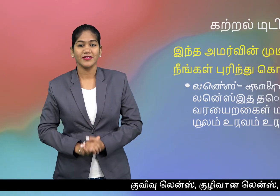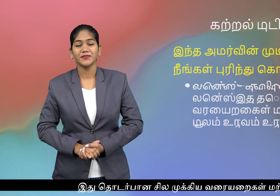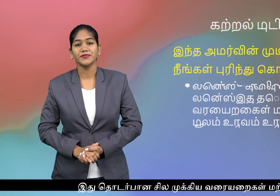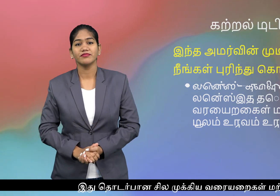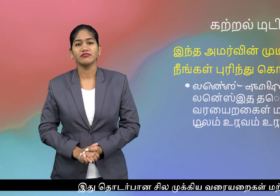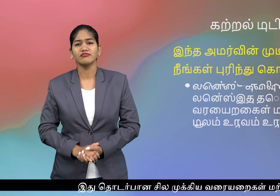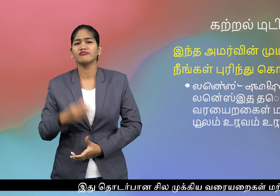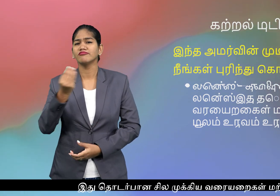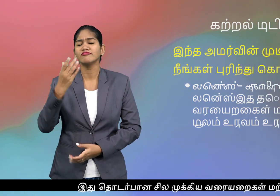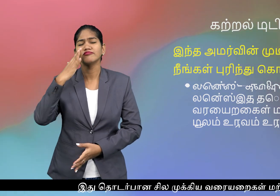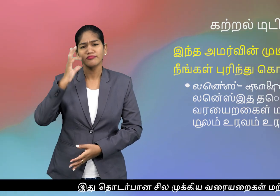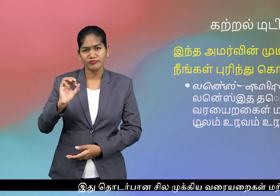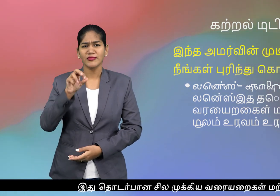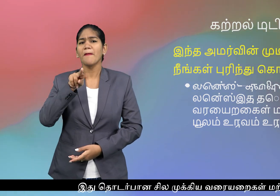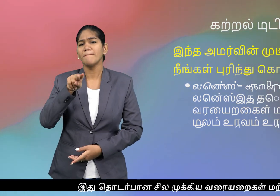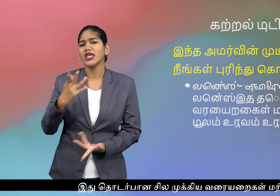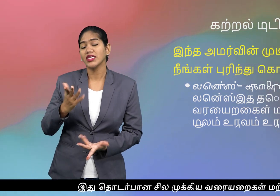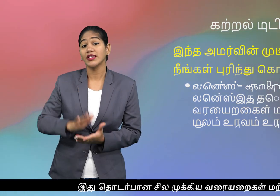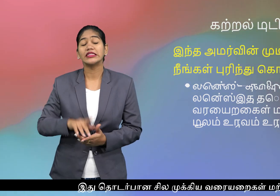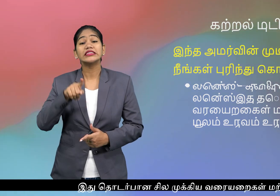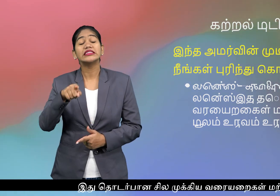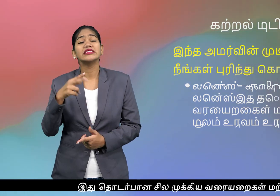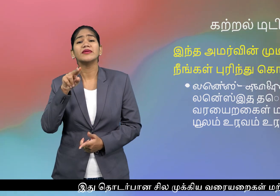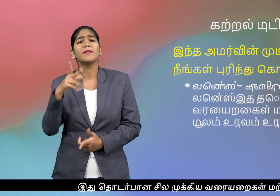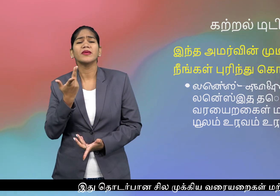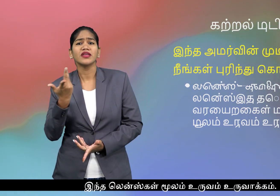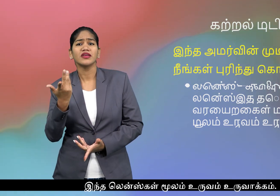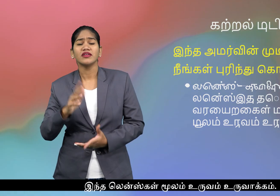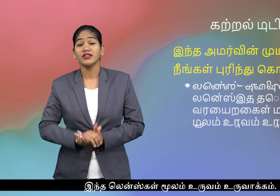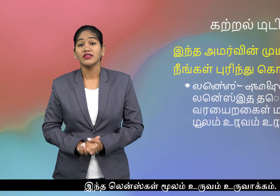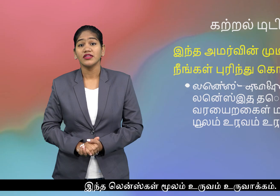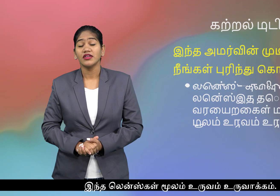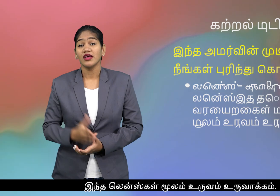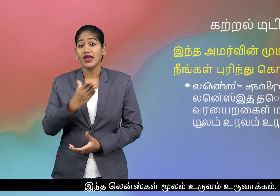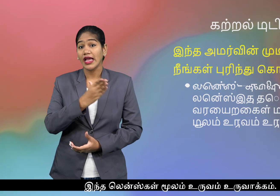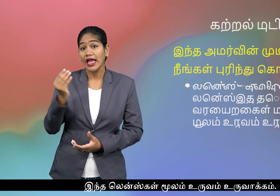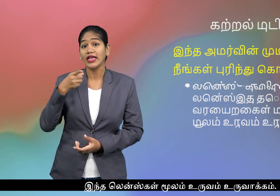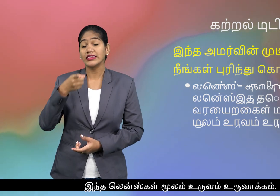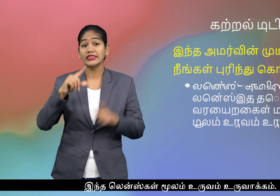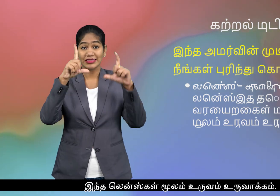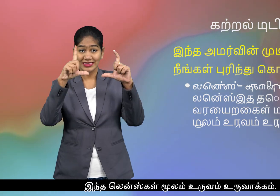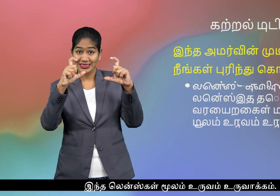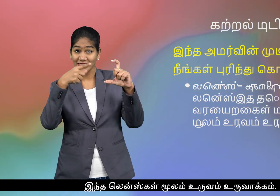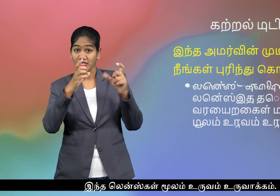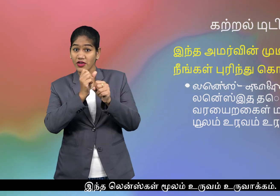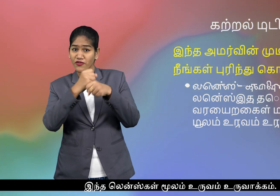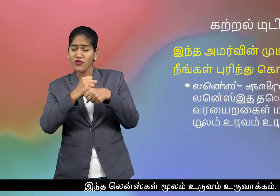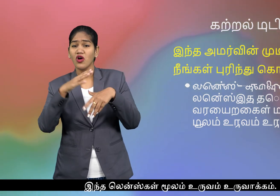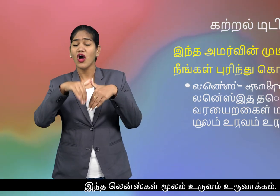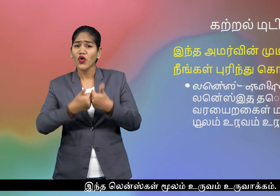இது தொடர்பான சில முக்கிய வரையறைகள் மற்றும் இந்த வில்லைகள் மூலம் உருவம் உருவாக்கம்.